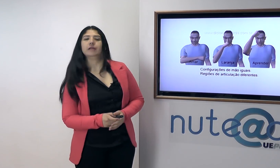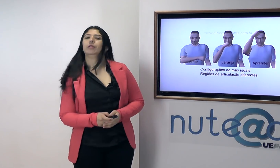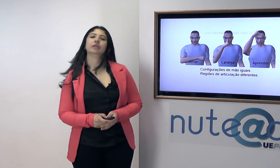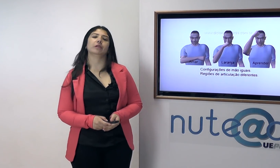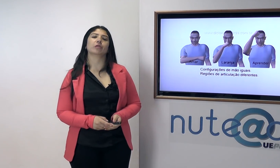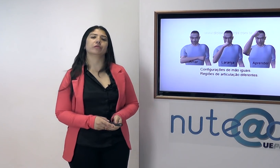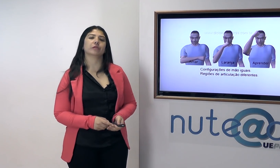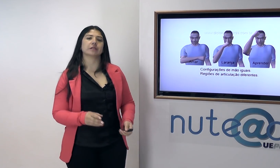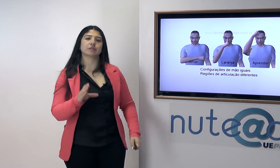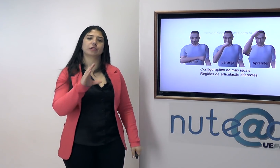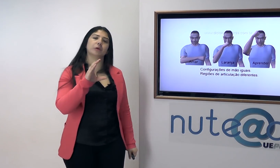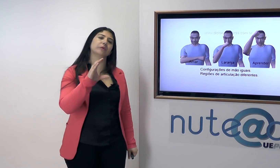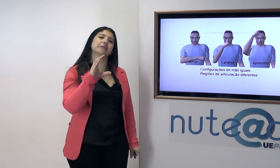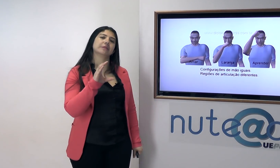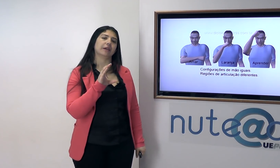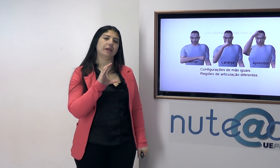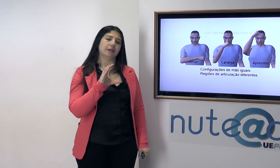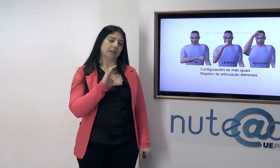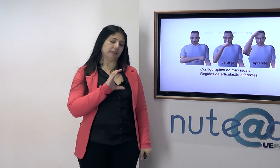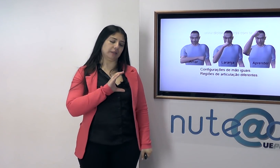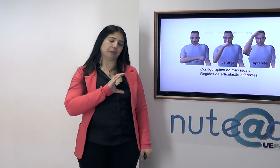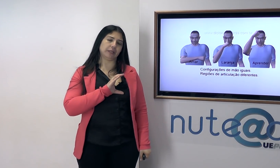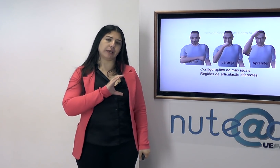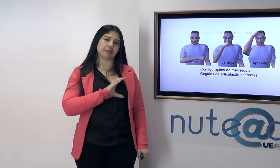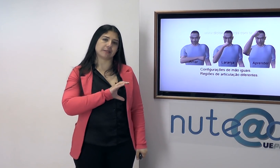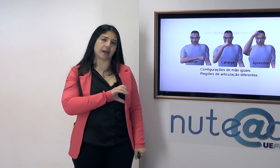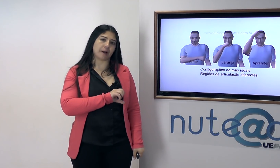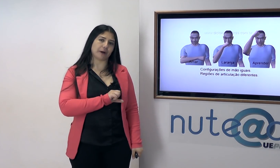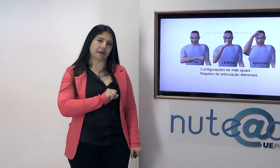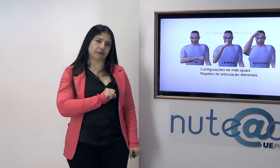Eu tenho a configuração de mão em C e termina em S. Amar.